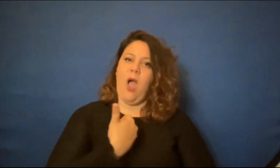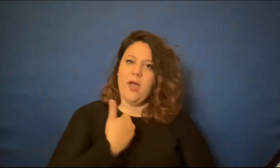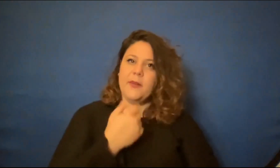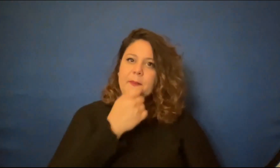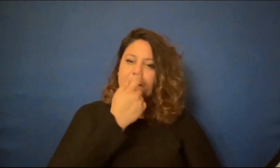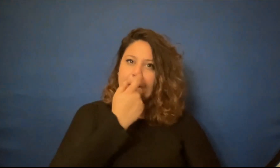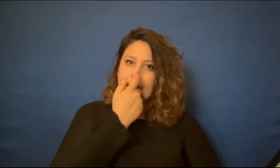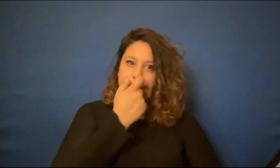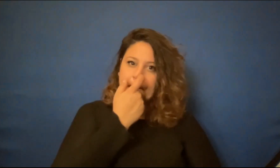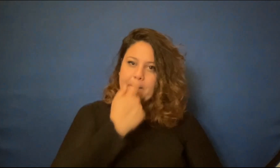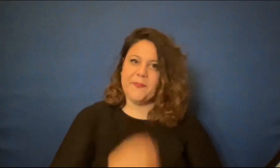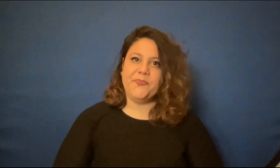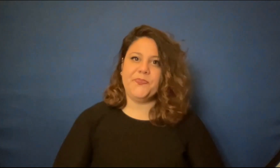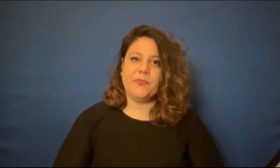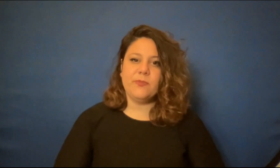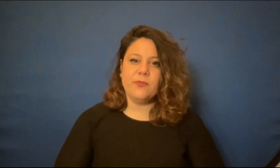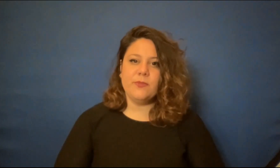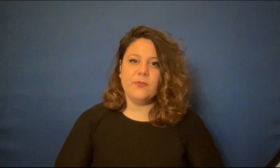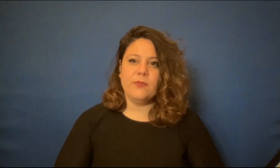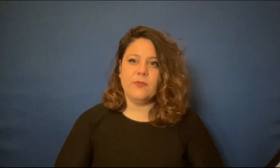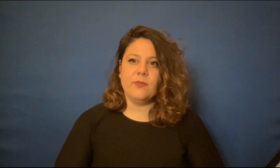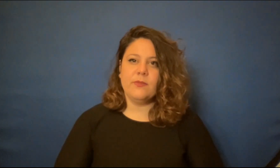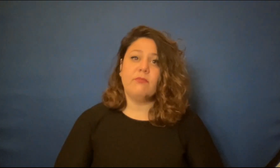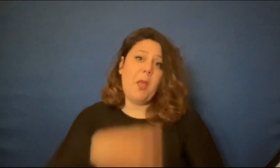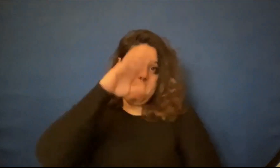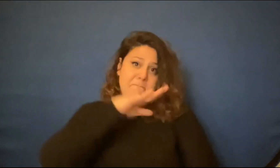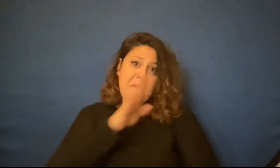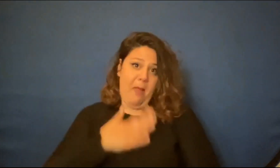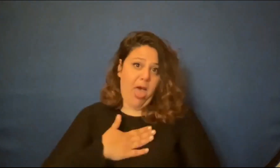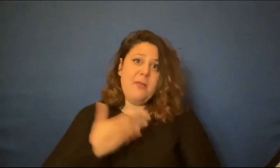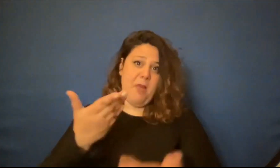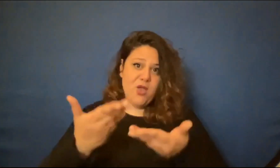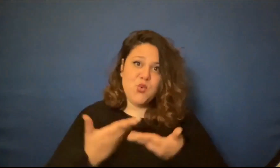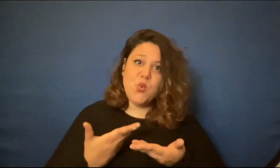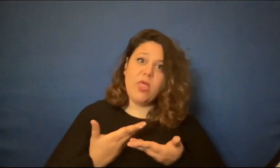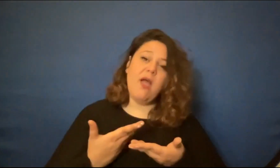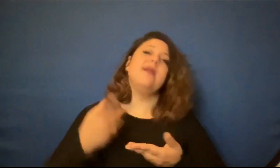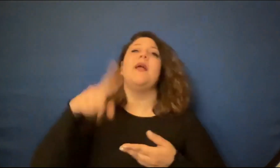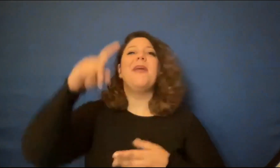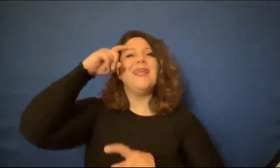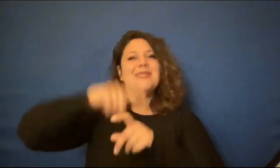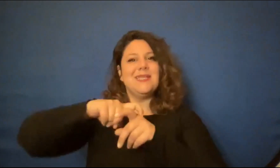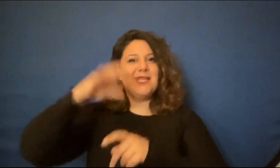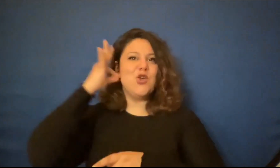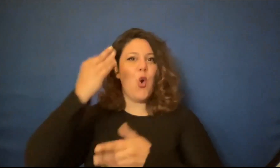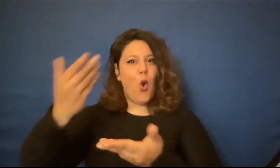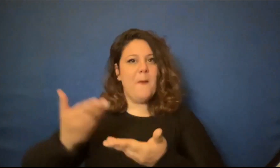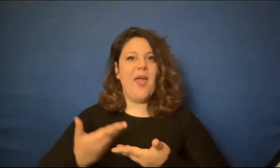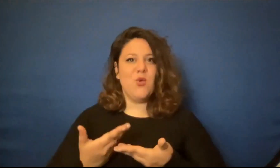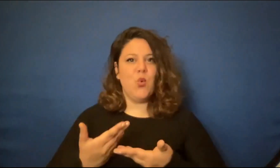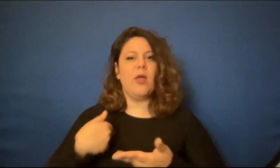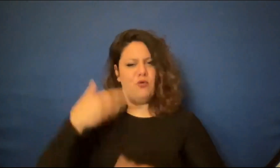pues sobre todo a mis padres y a mi psicóloga, ¿vale? Que